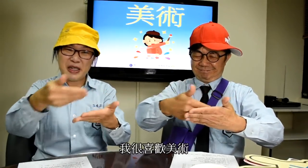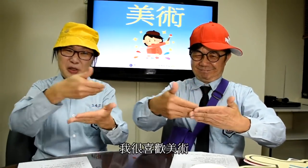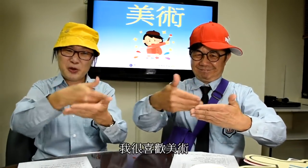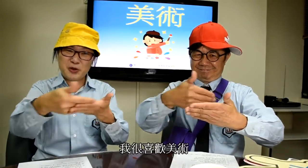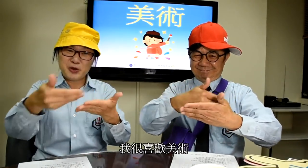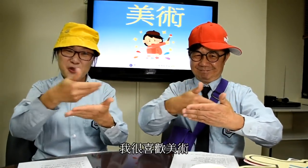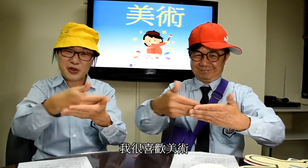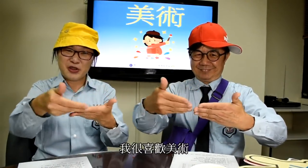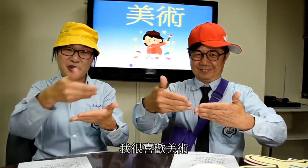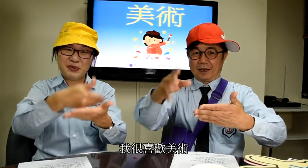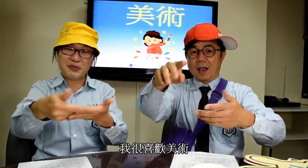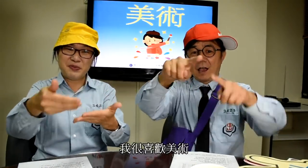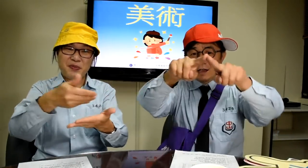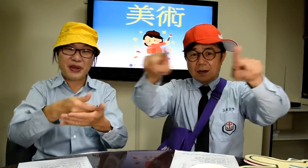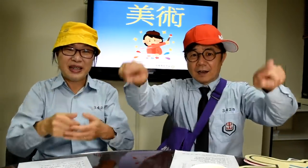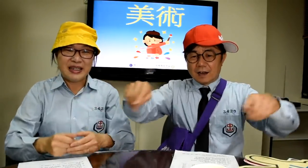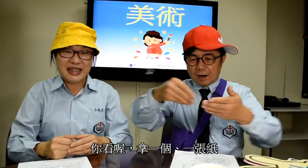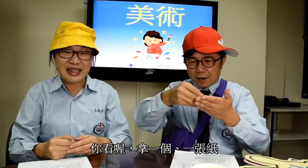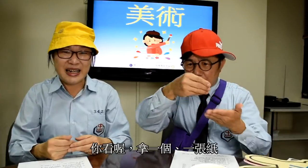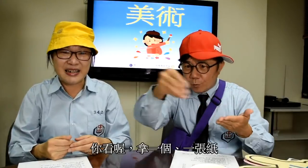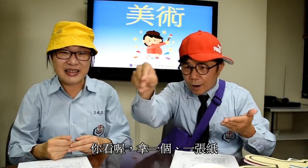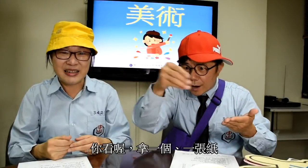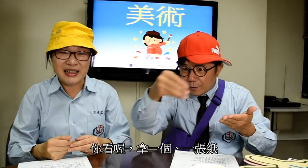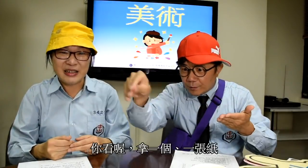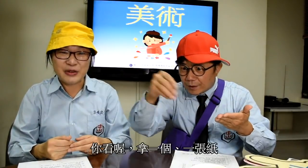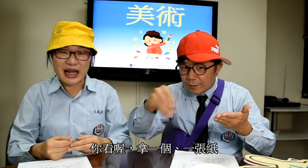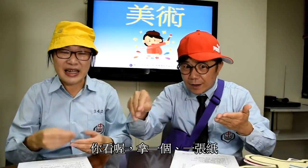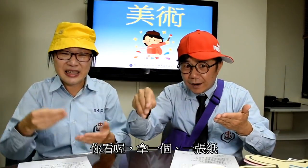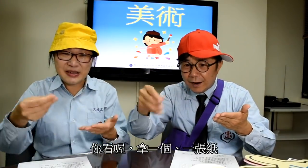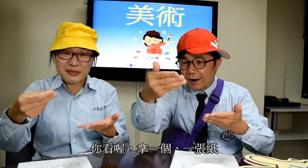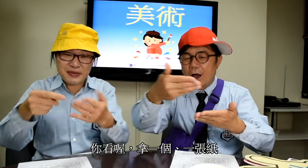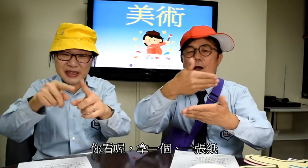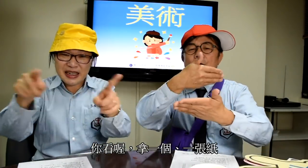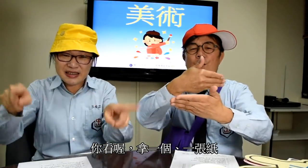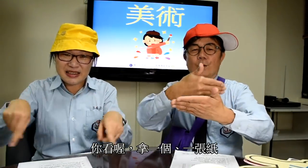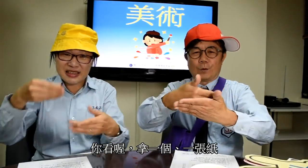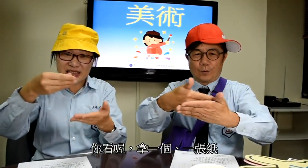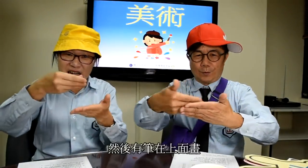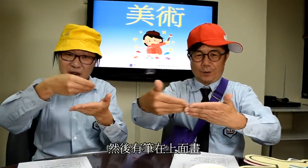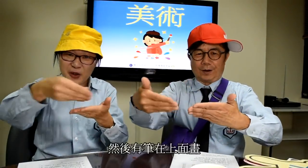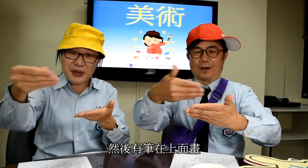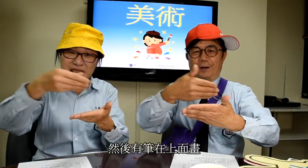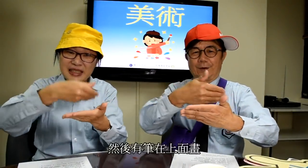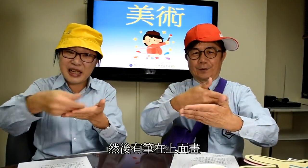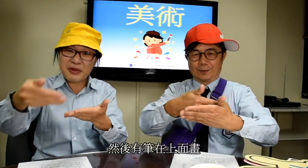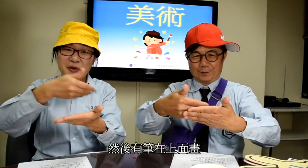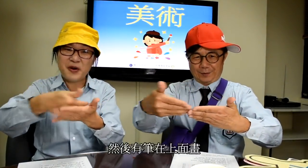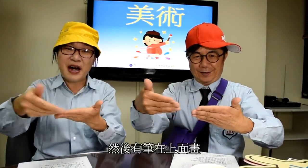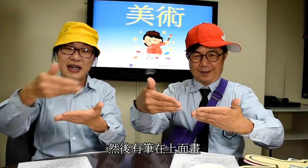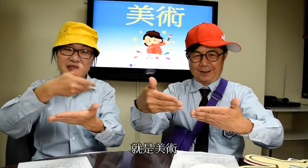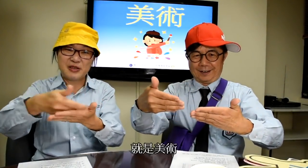术。你看啊。拿一个一张纸，然后有笔在上面画，就是美